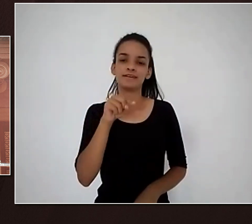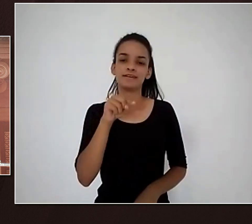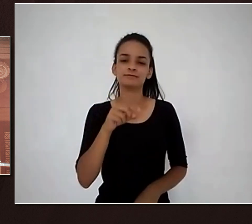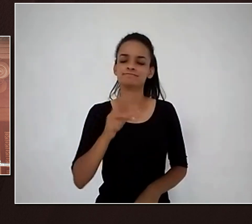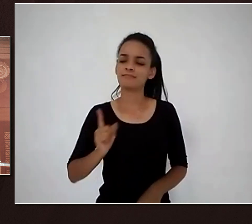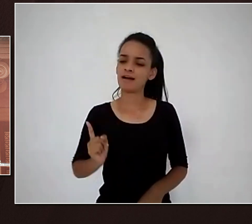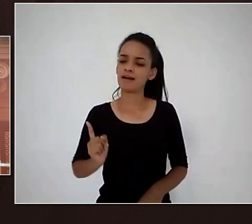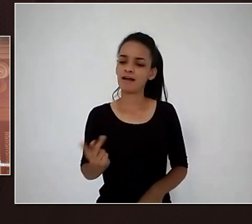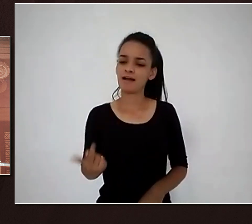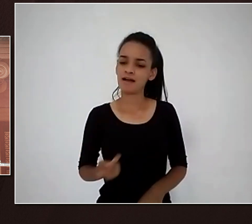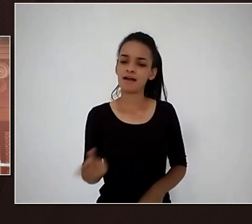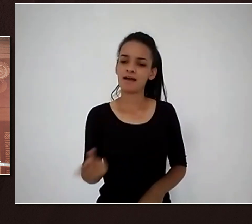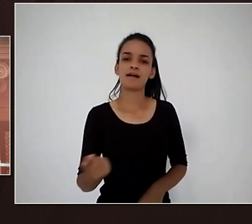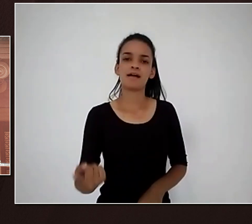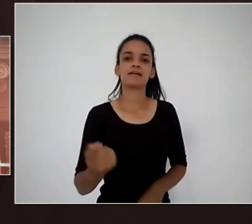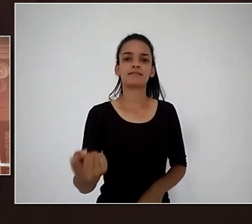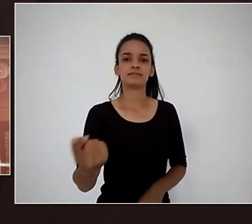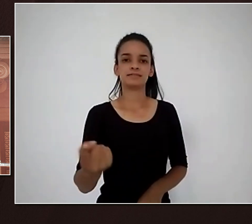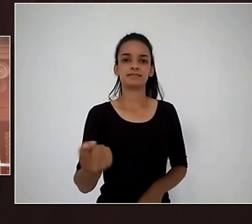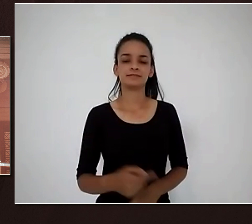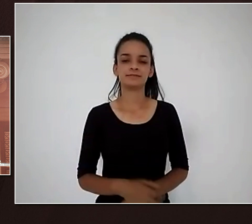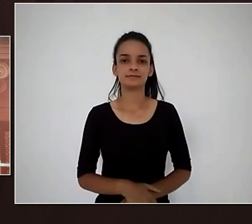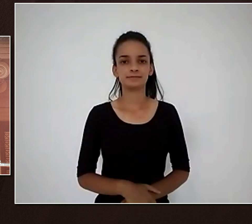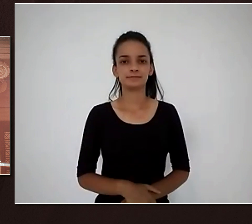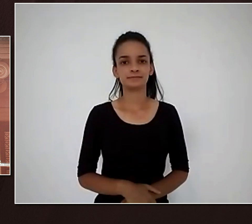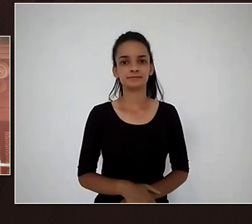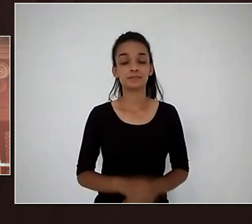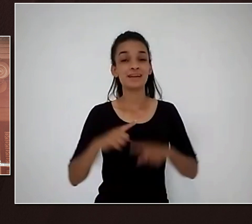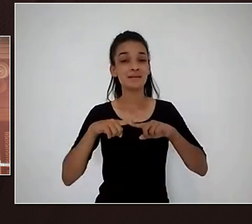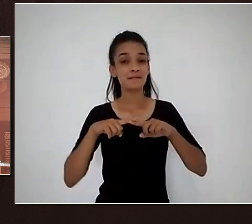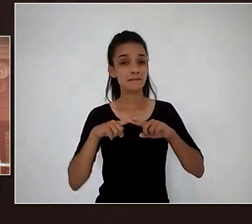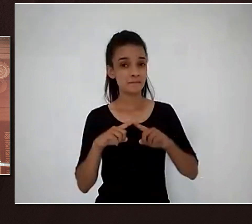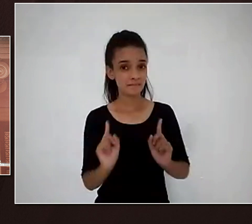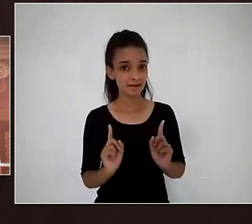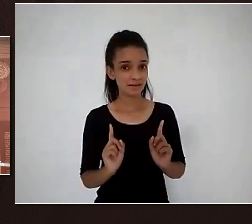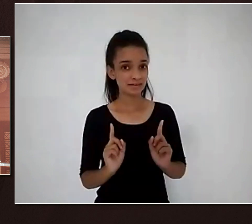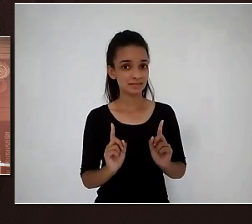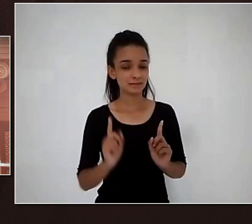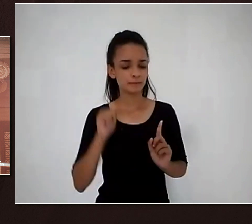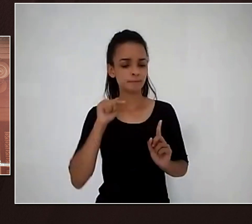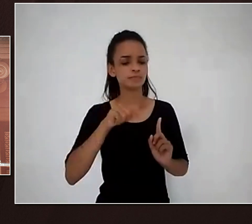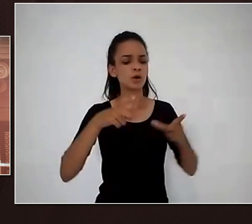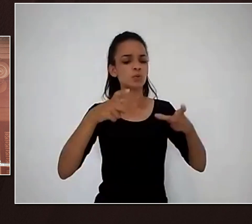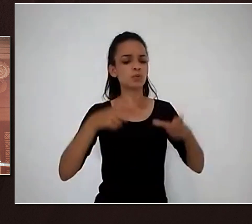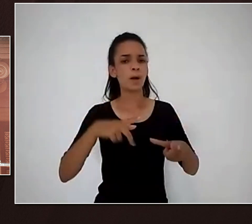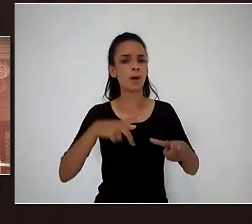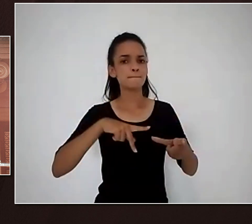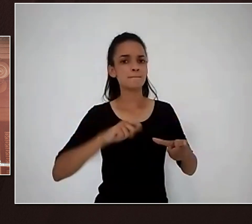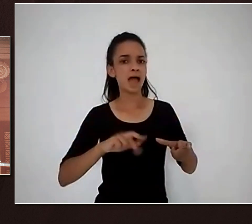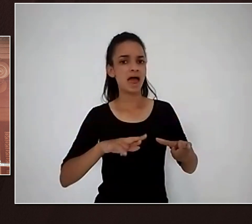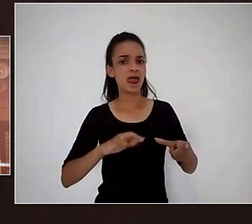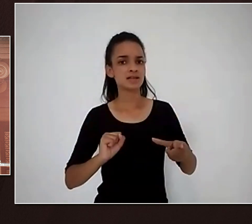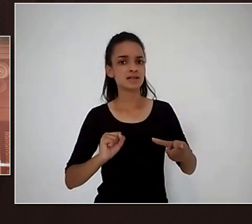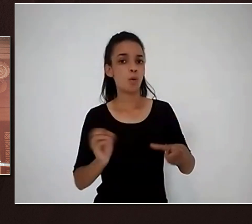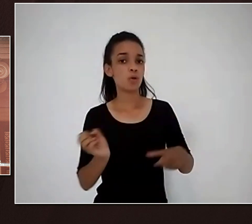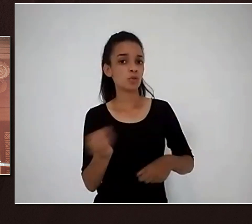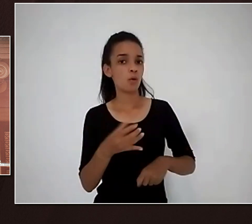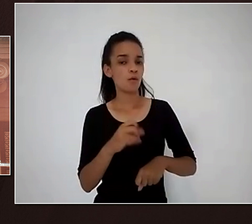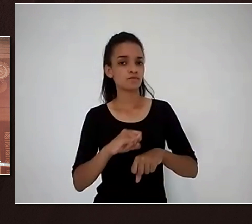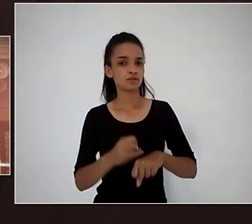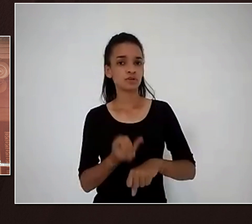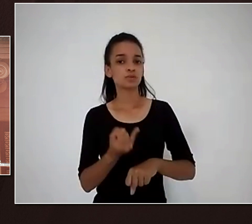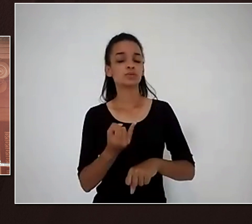Nova Jerusalém. Porém, esse paraíso da Nova Jerusalém pode ter